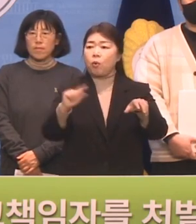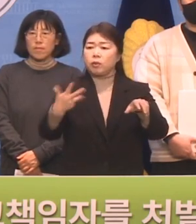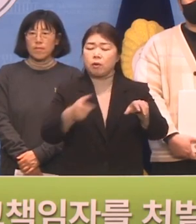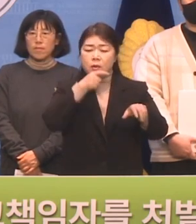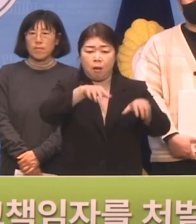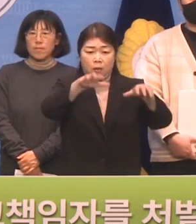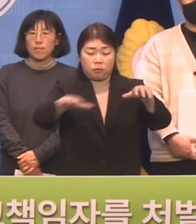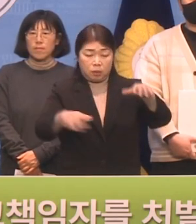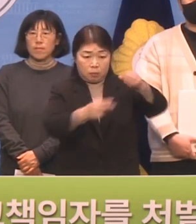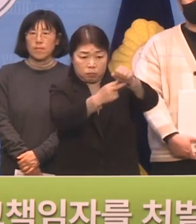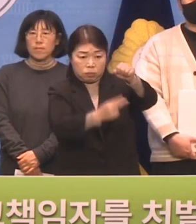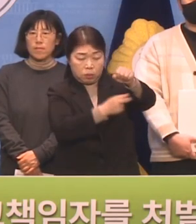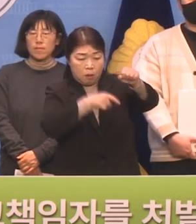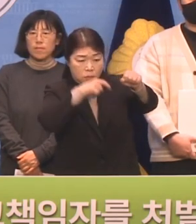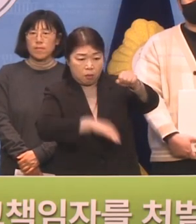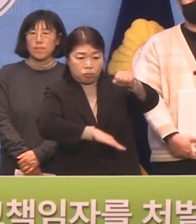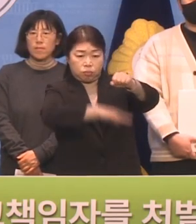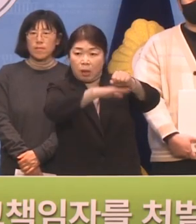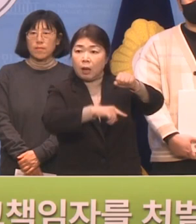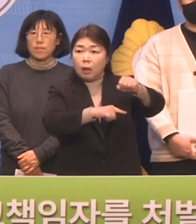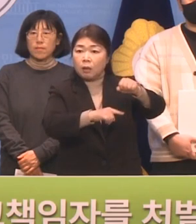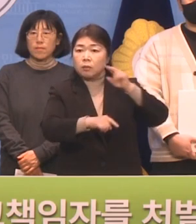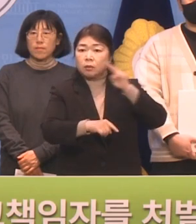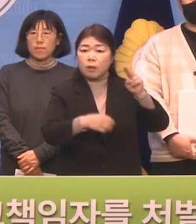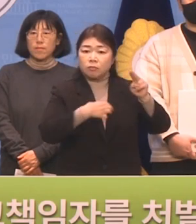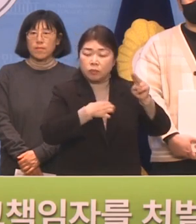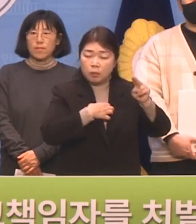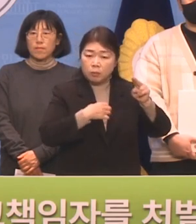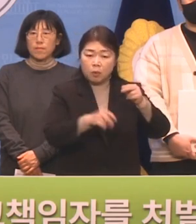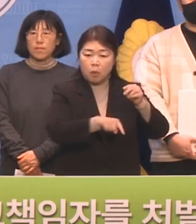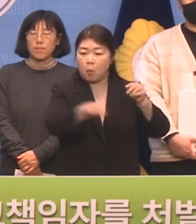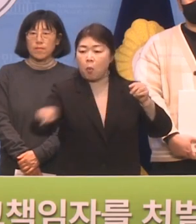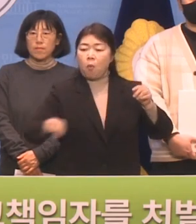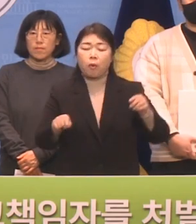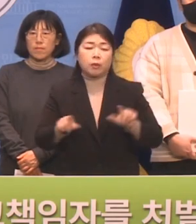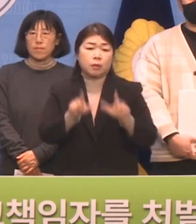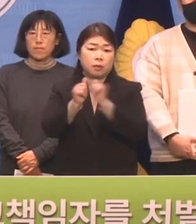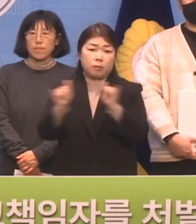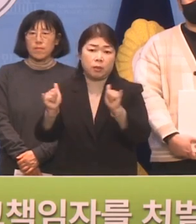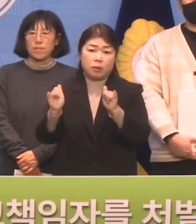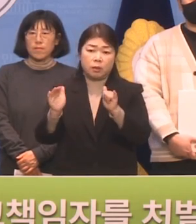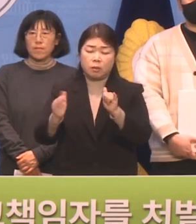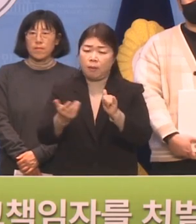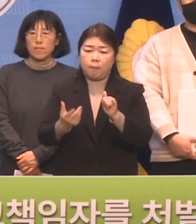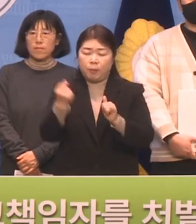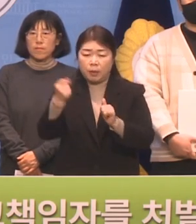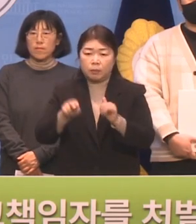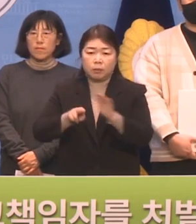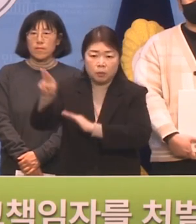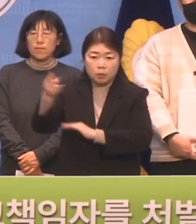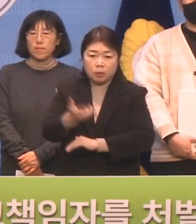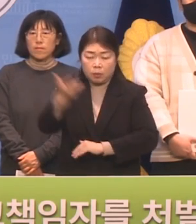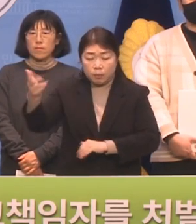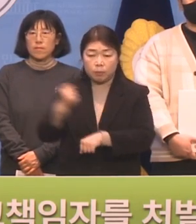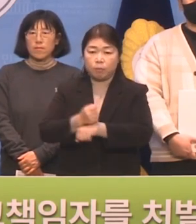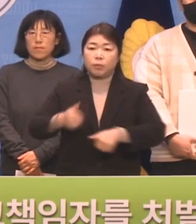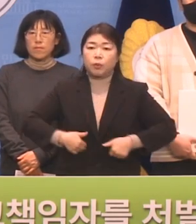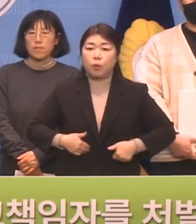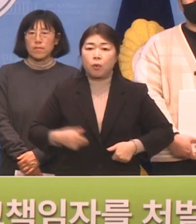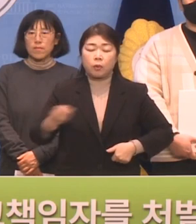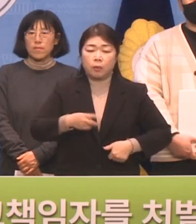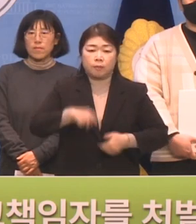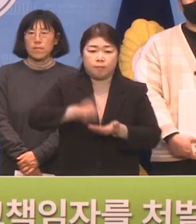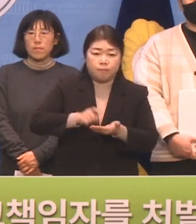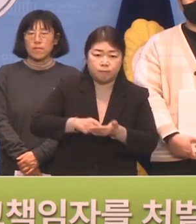도달했고 그리고 취약 구간에 주민 대피가 필요하고 또 응급 복구